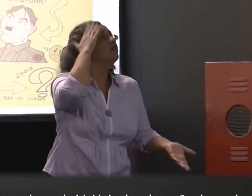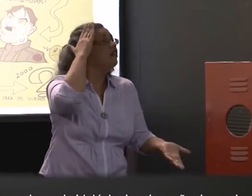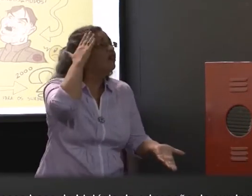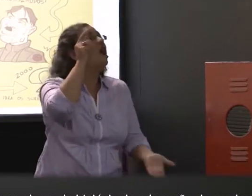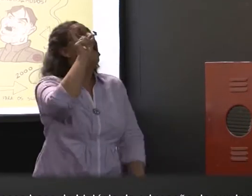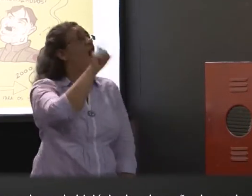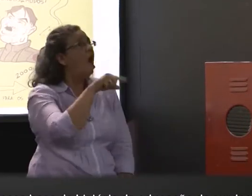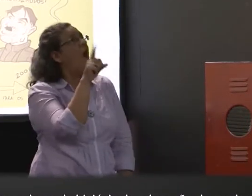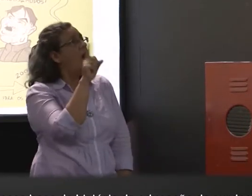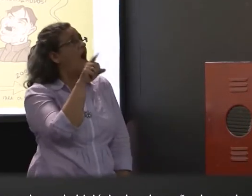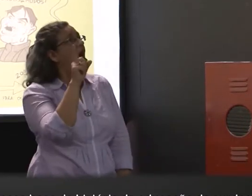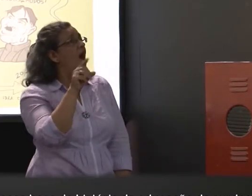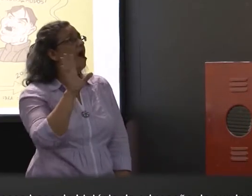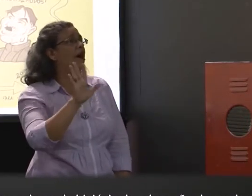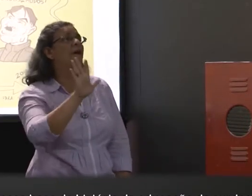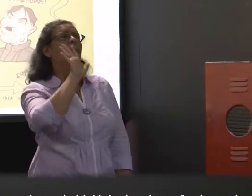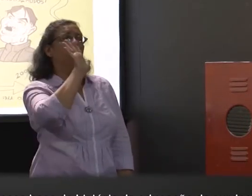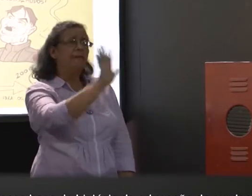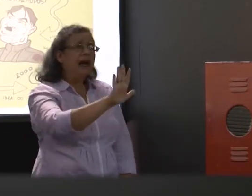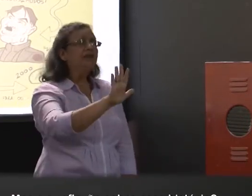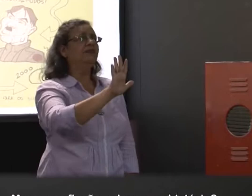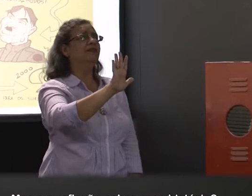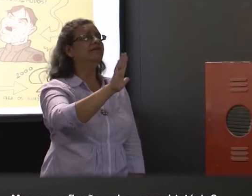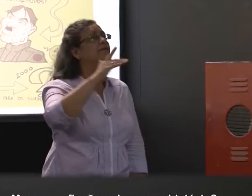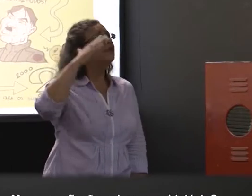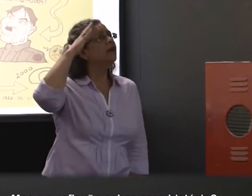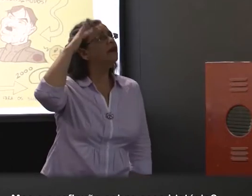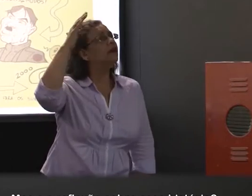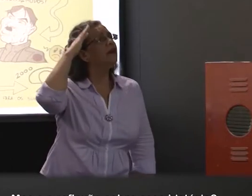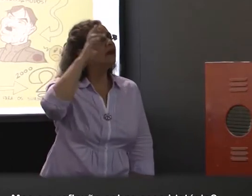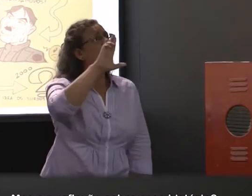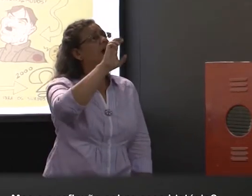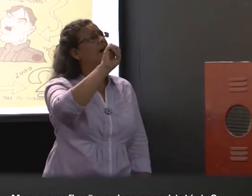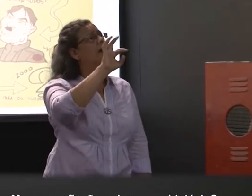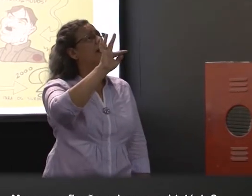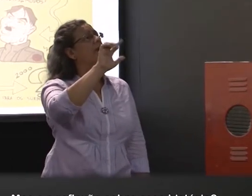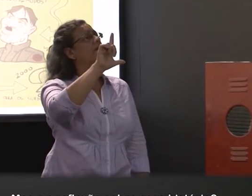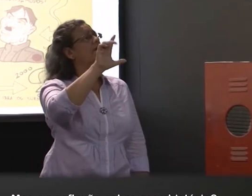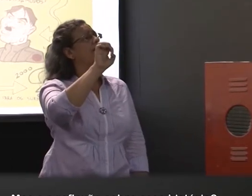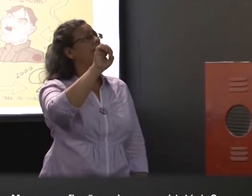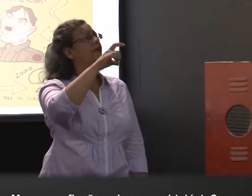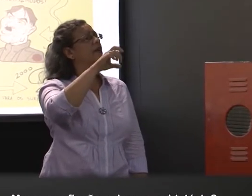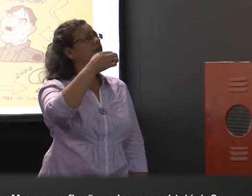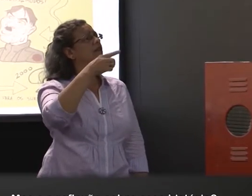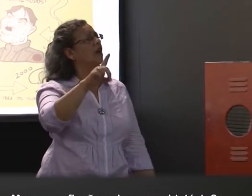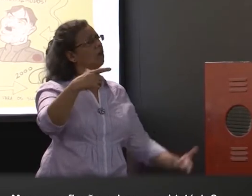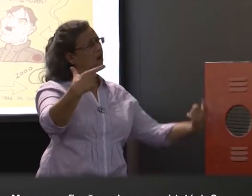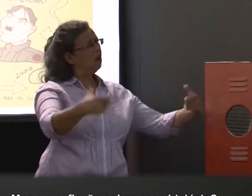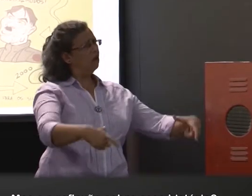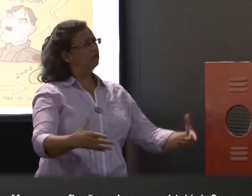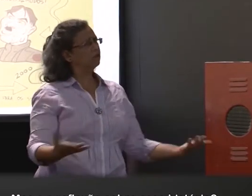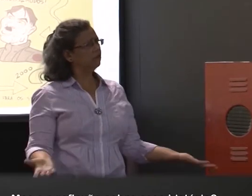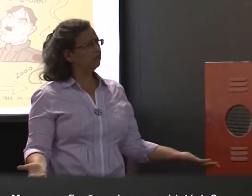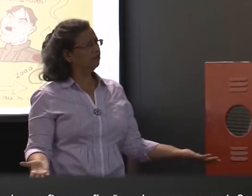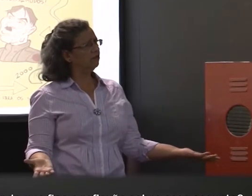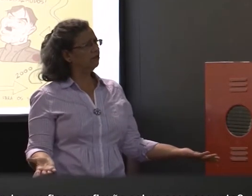história da educação de surdos. Então, a gente já sabe dessa história, mas e a reflexão sobre essa história? Onde é que fica